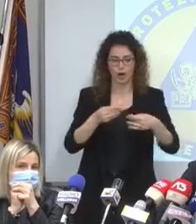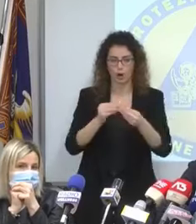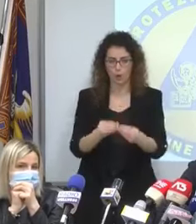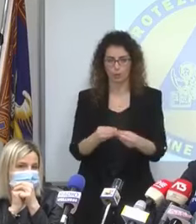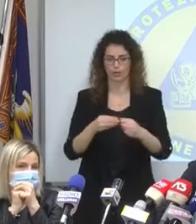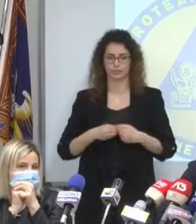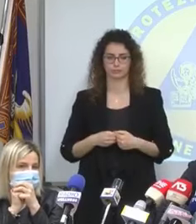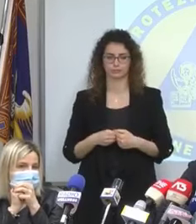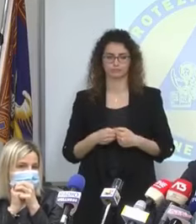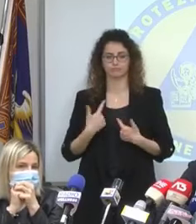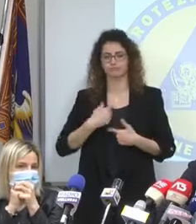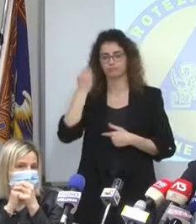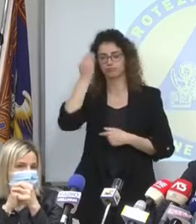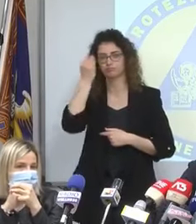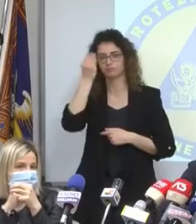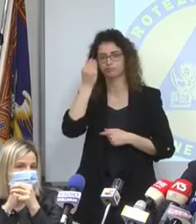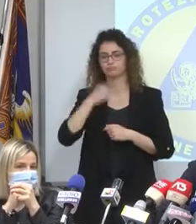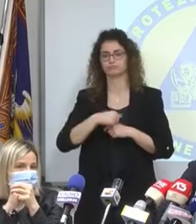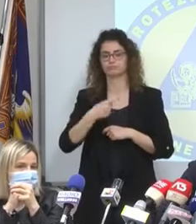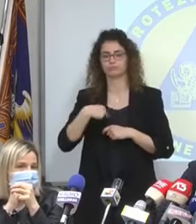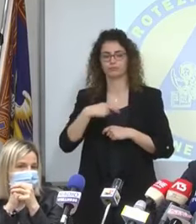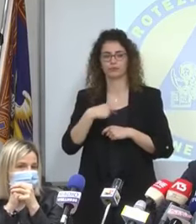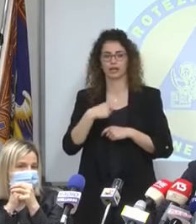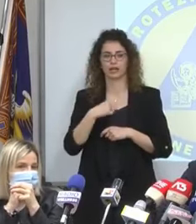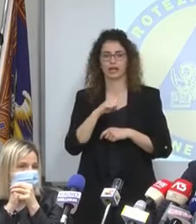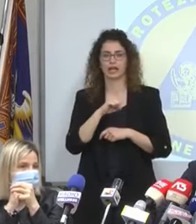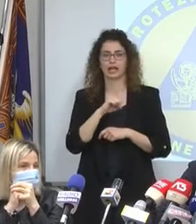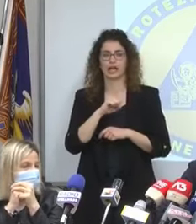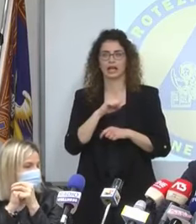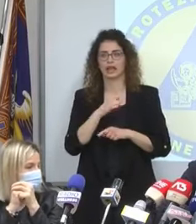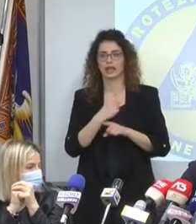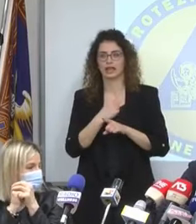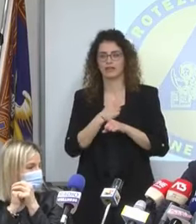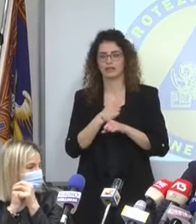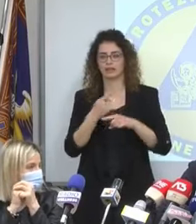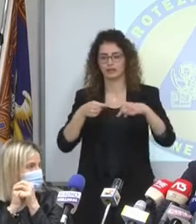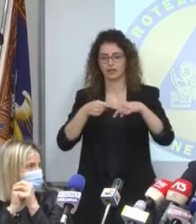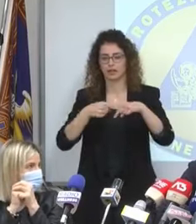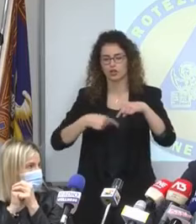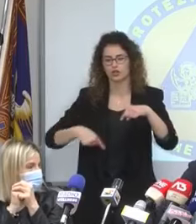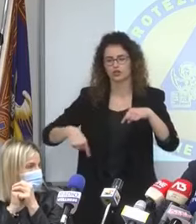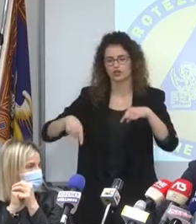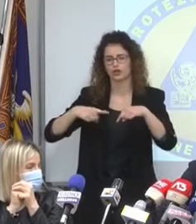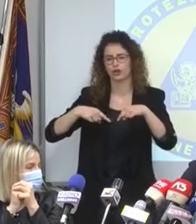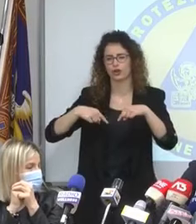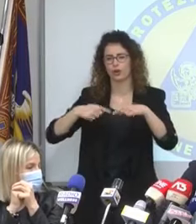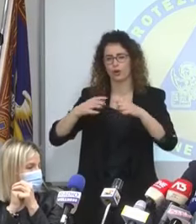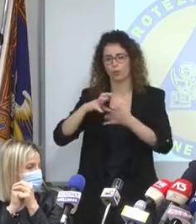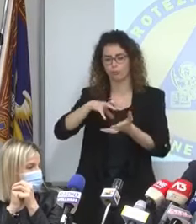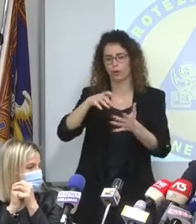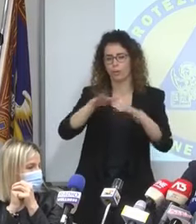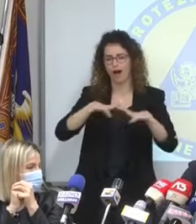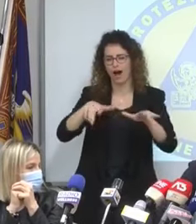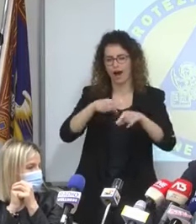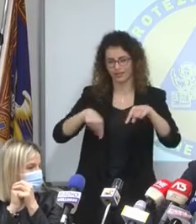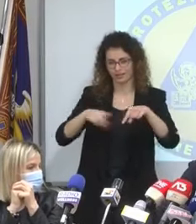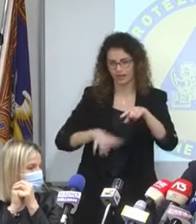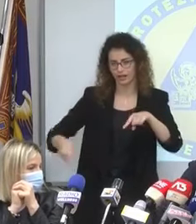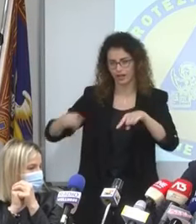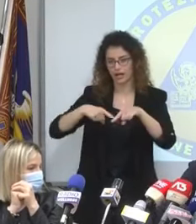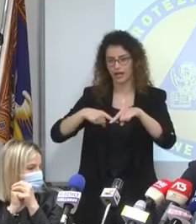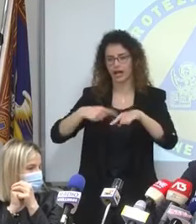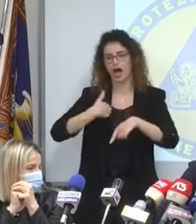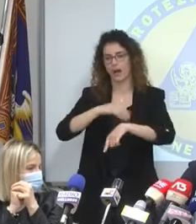no? Io penso che noi dovremmo prendere atto che il giro di boa ci sarà in aprile. Beh, ci sarà necessariamente, perché poi scade